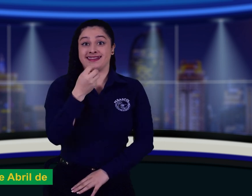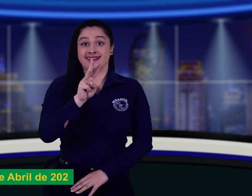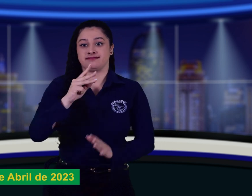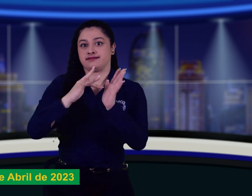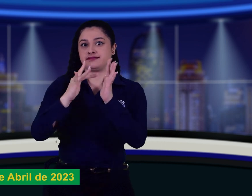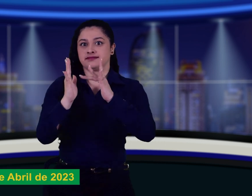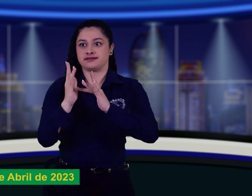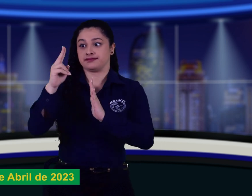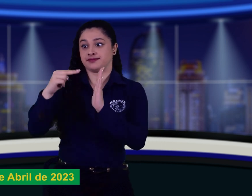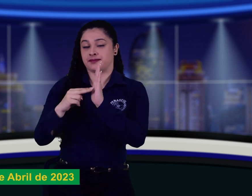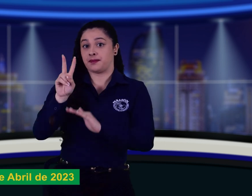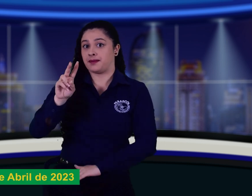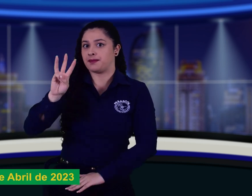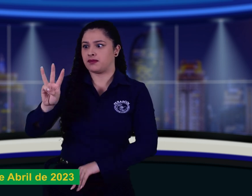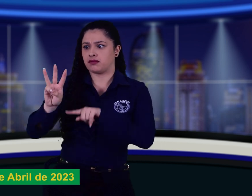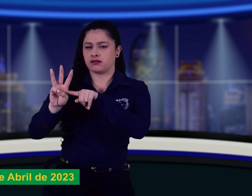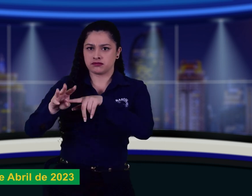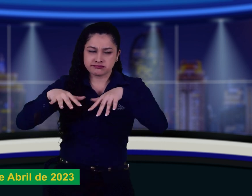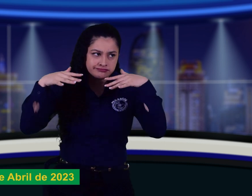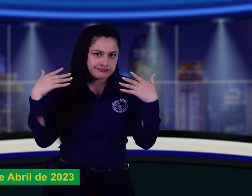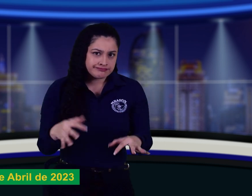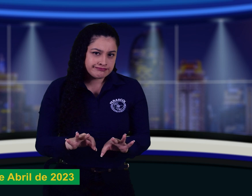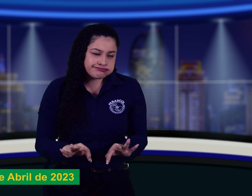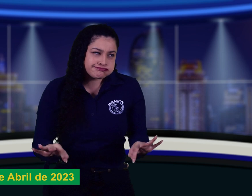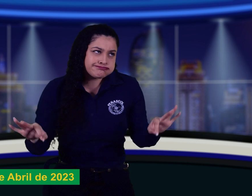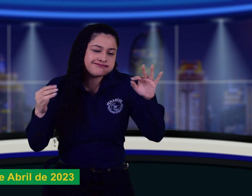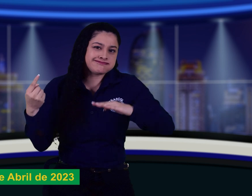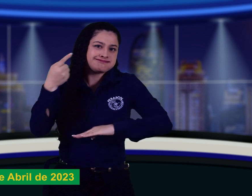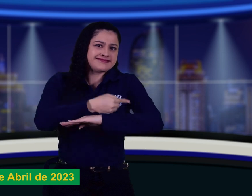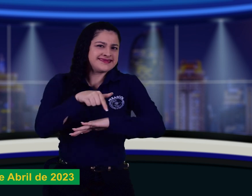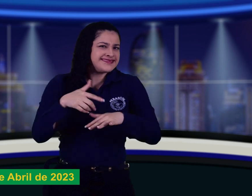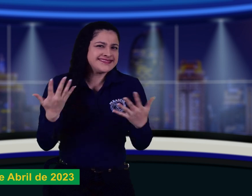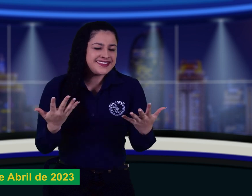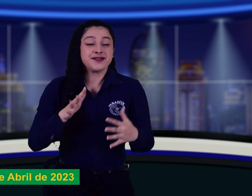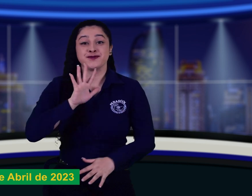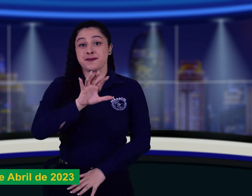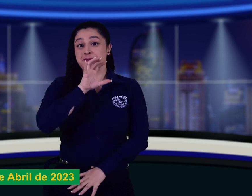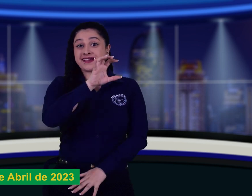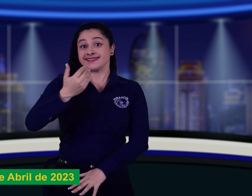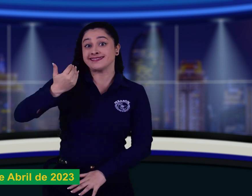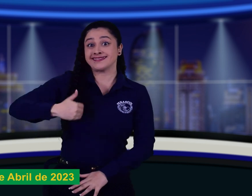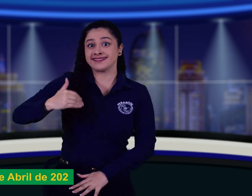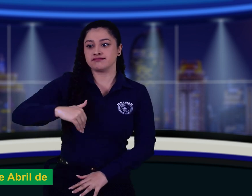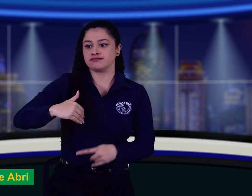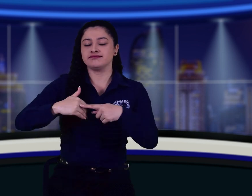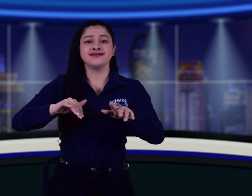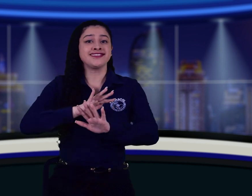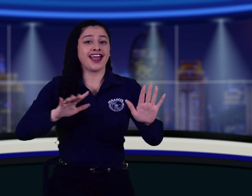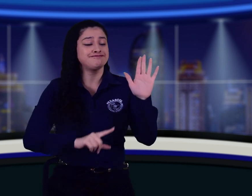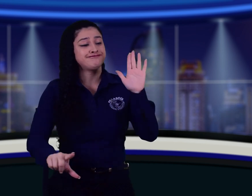jueves 13 de abril en la Argentina se dio lugar a un suceso muy importante la aprobación de la ley de